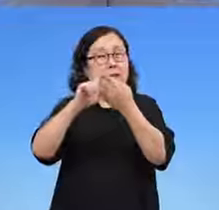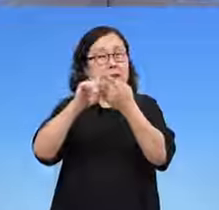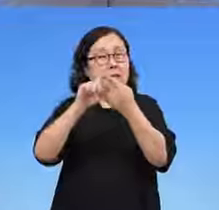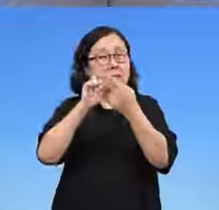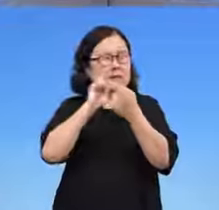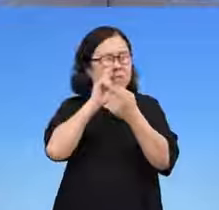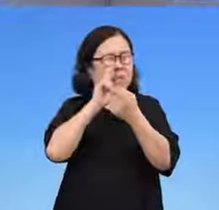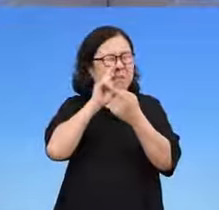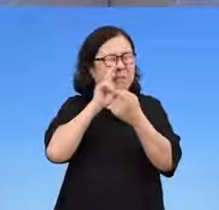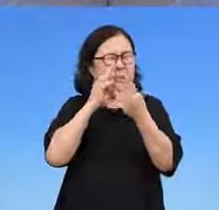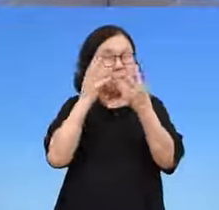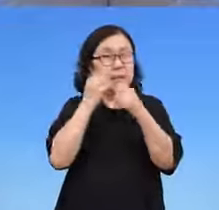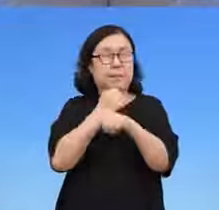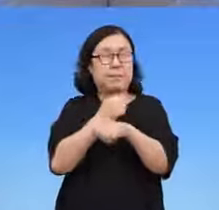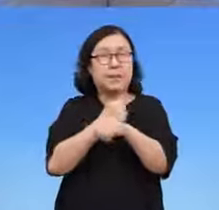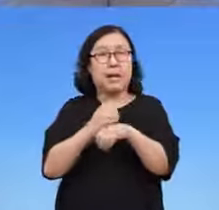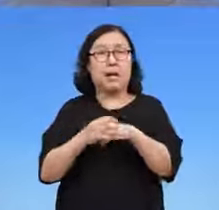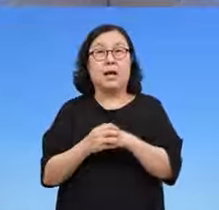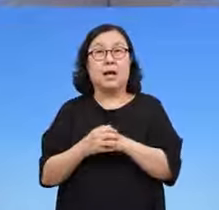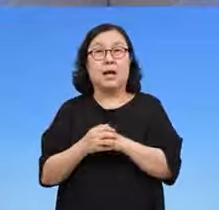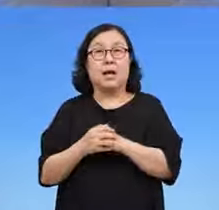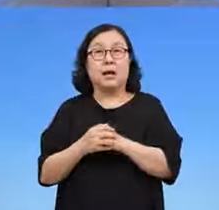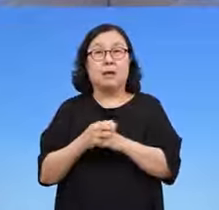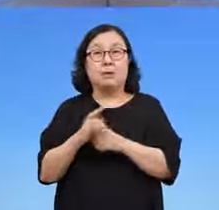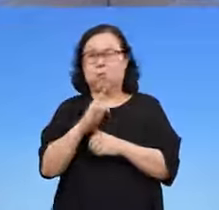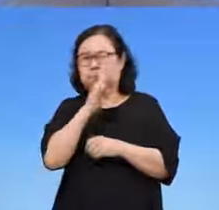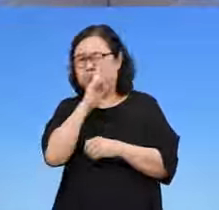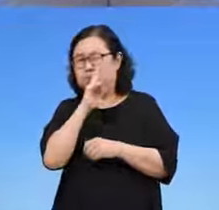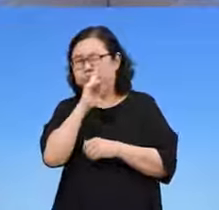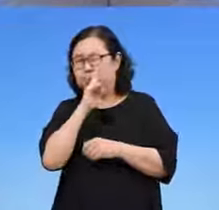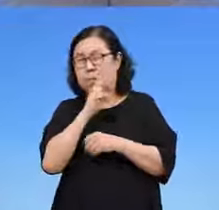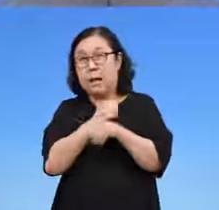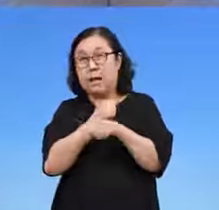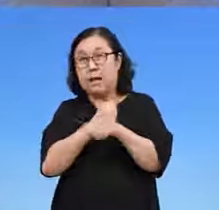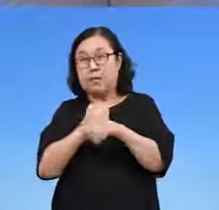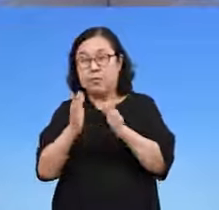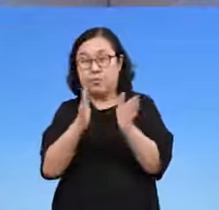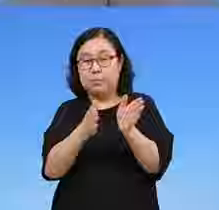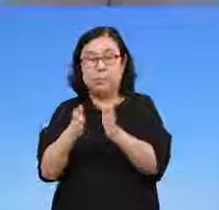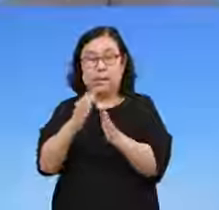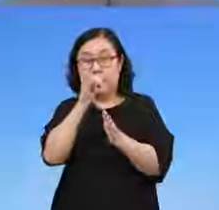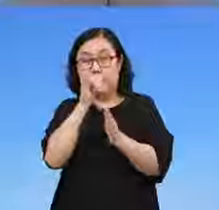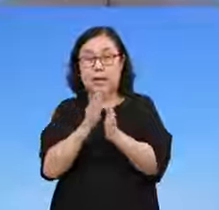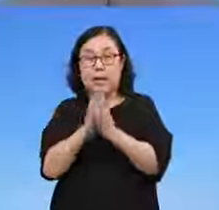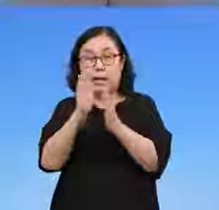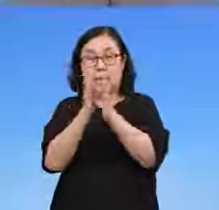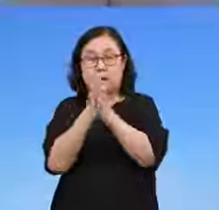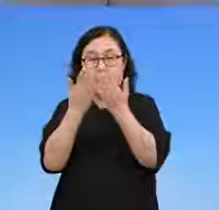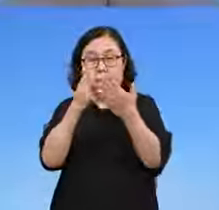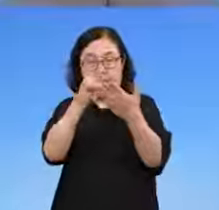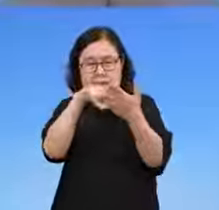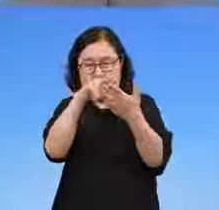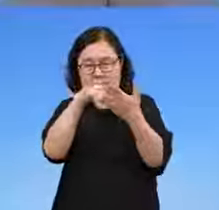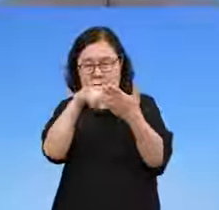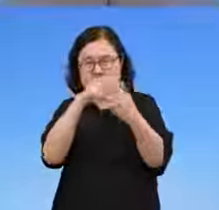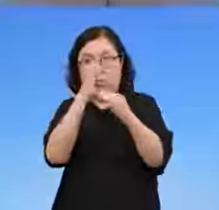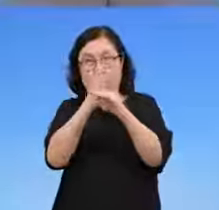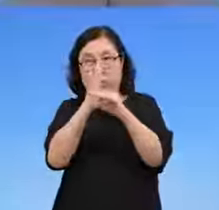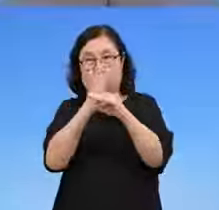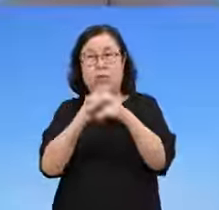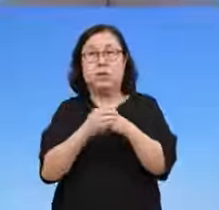대하여 의처증 환자 정세를 갖고 있습니다. 막 어지간하면 의심하려고 준비가 다 돼 있잖아요. 막 책 한 줄 읽다가도